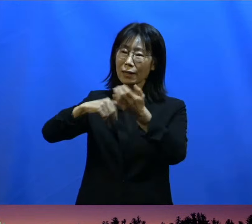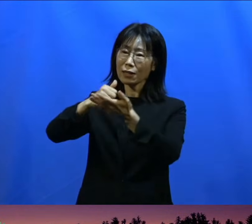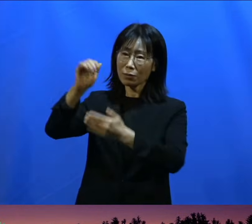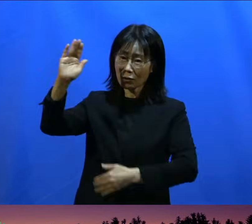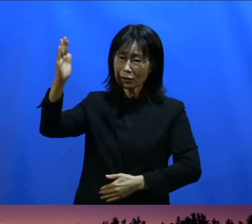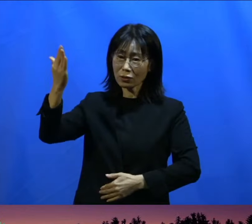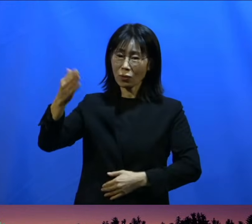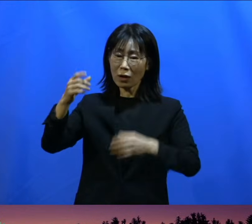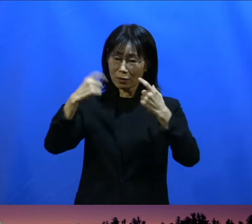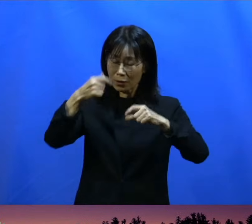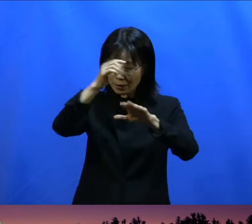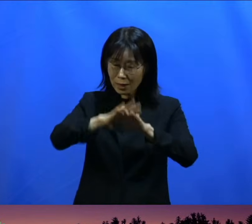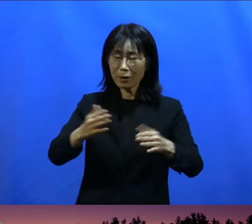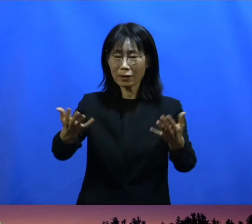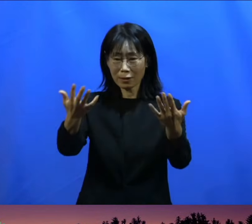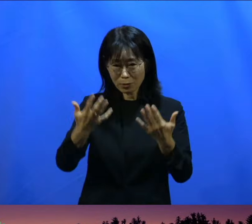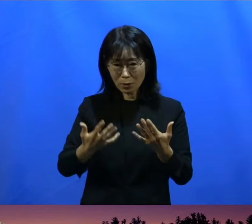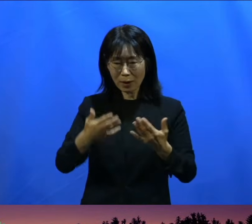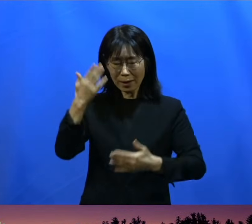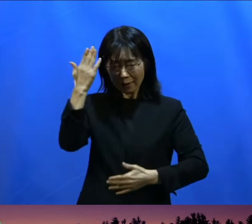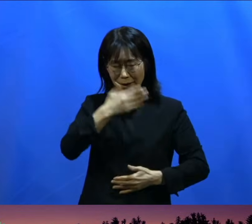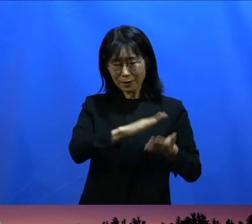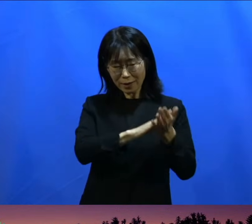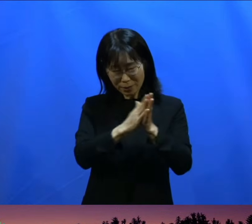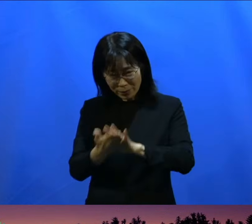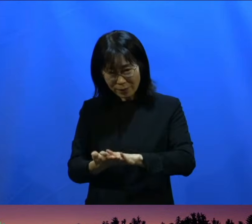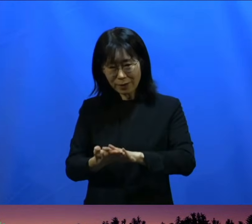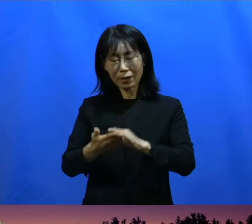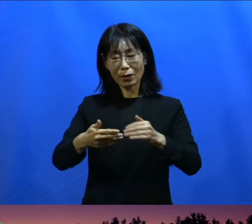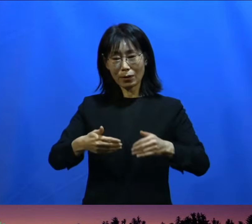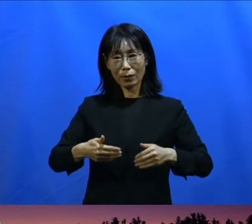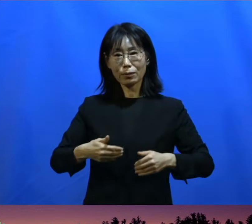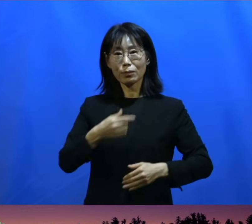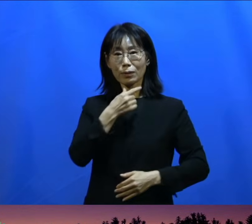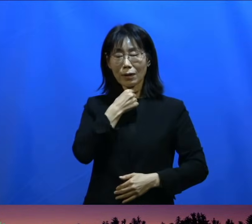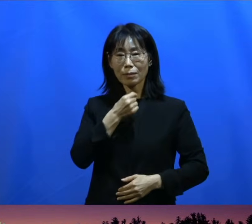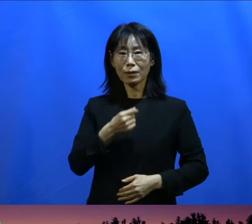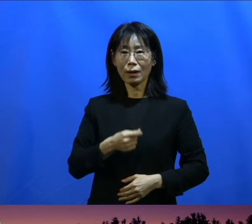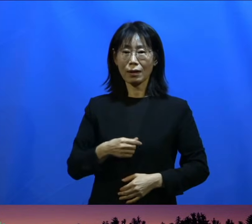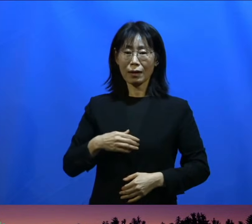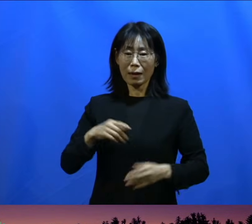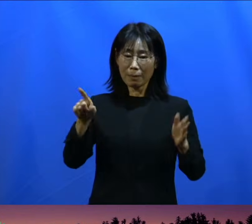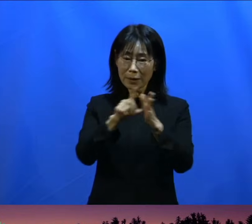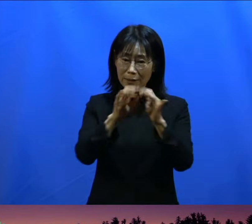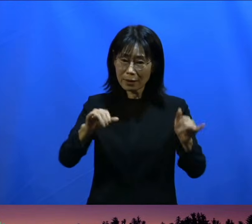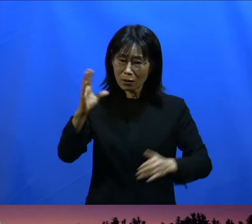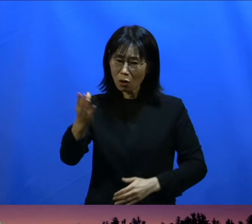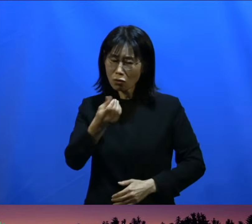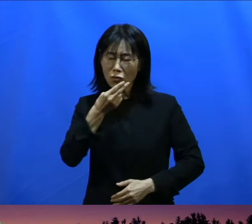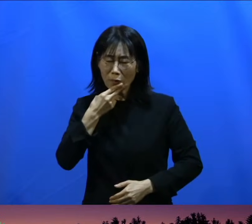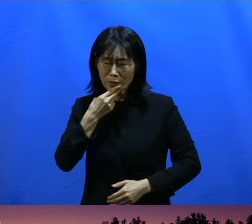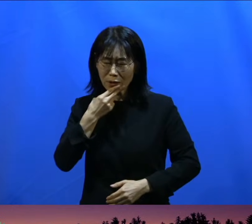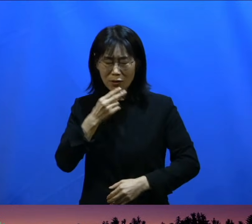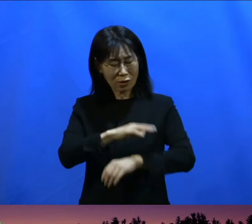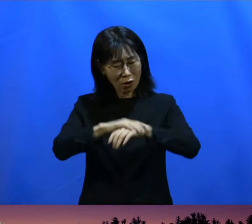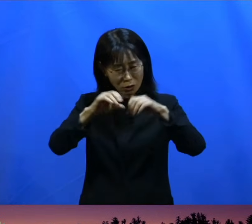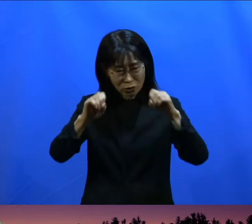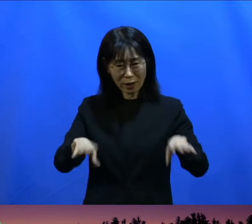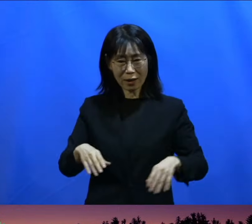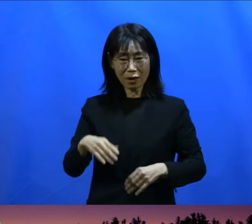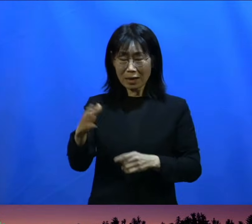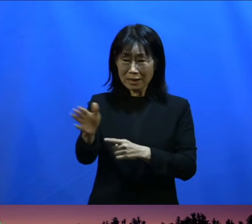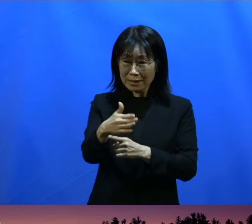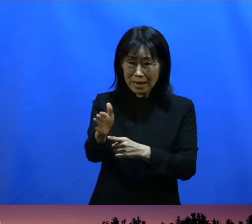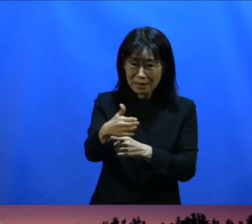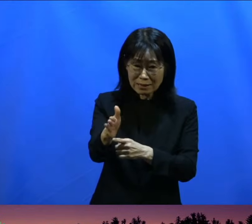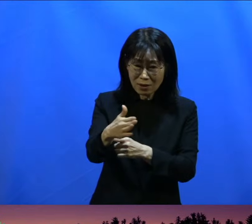자리에 불러주신 줄로 믿습니다. 그러고 이러면 다 잃어버린 거예요. 여러분, 생선이 아무리